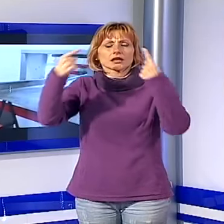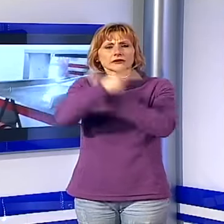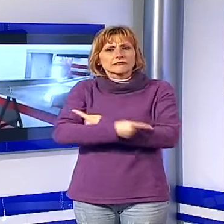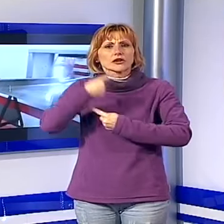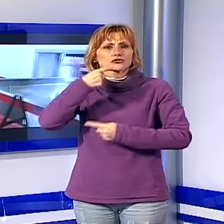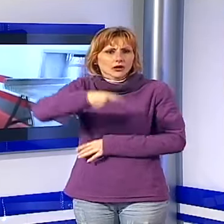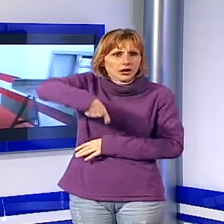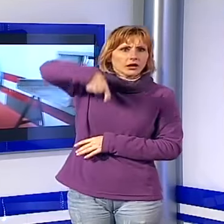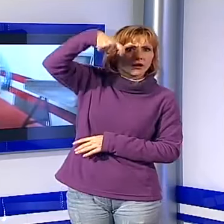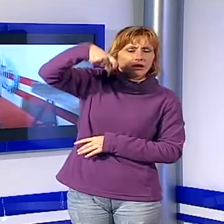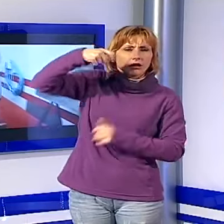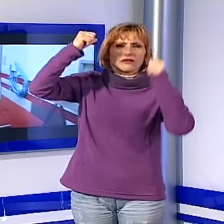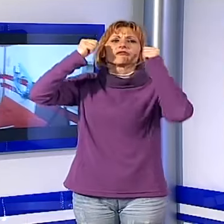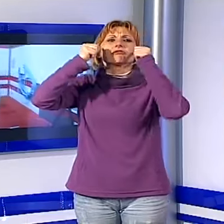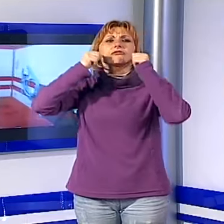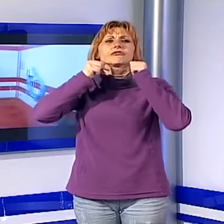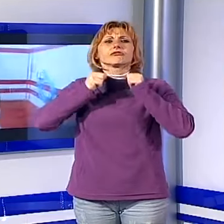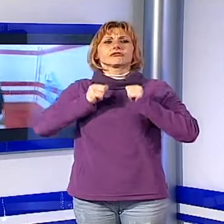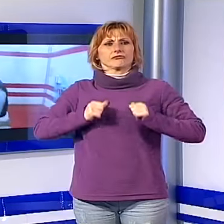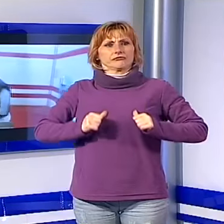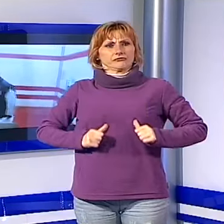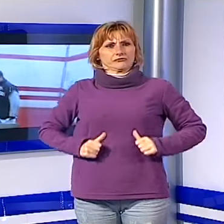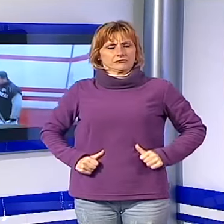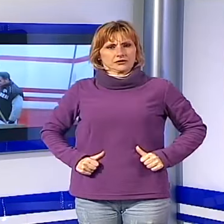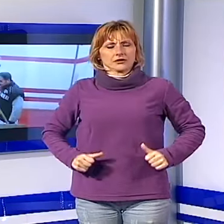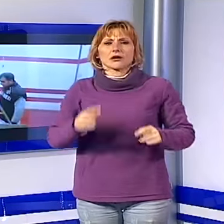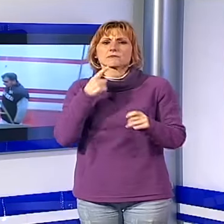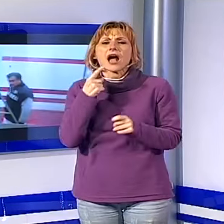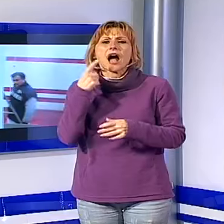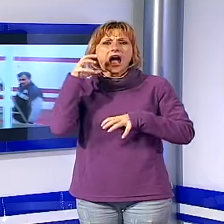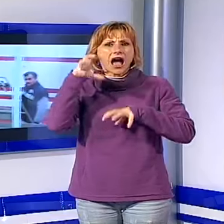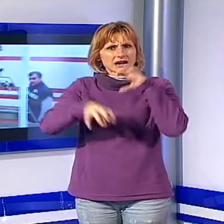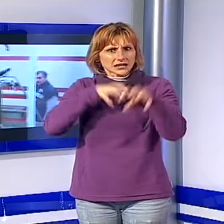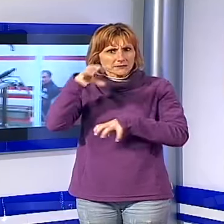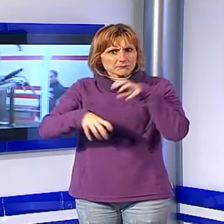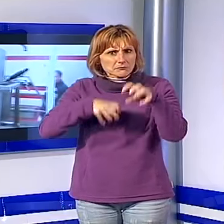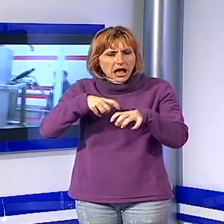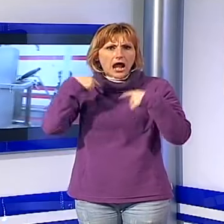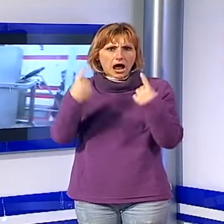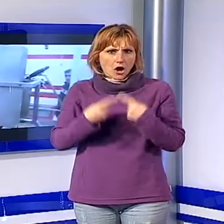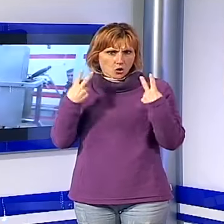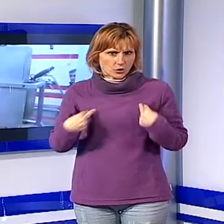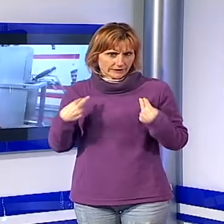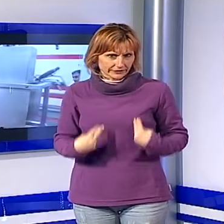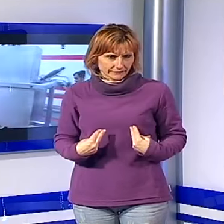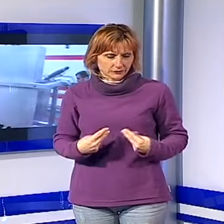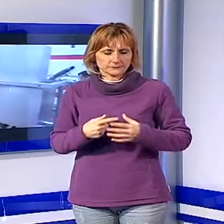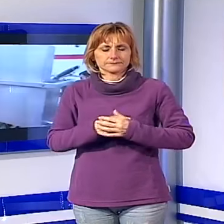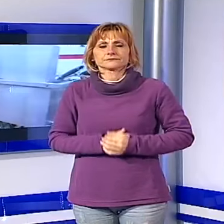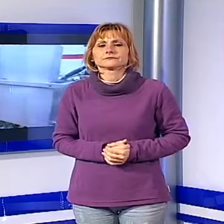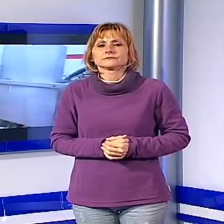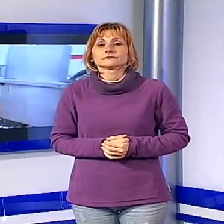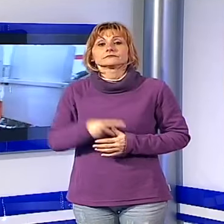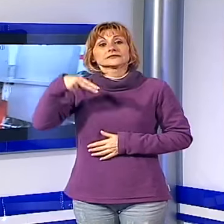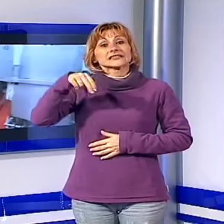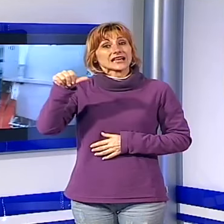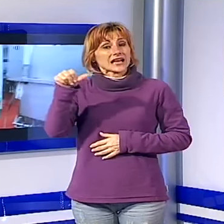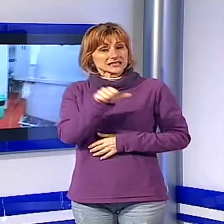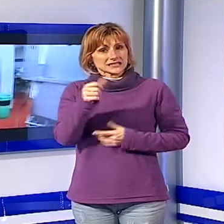eseguita la resezione delle vene giugulari, anche quando l'animale, sospeso ad un paranco, era ancora in vita. I NAS,